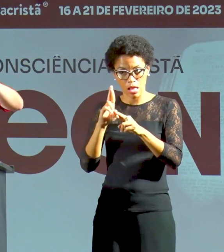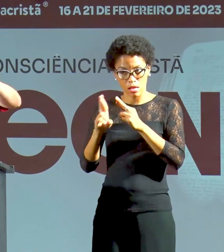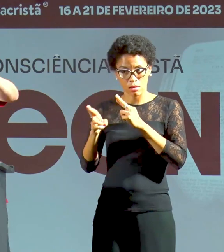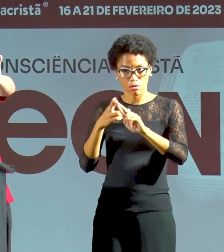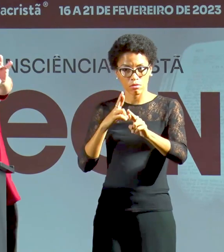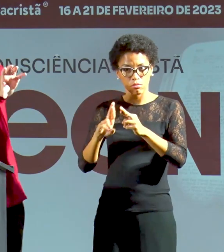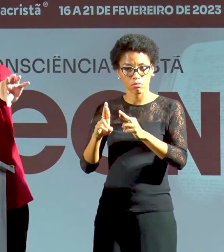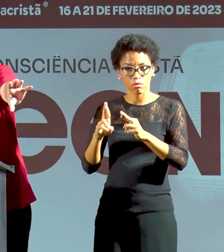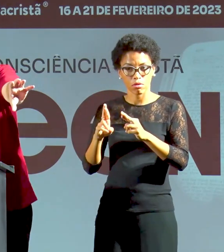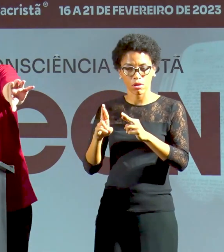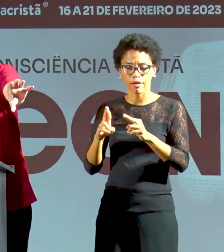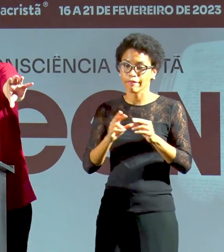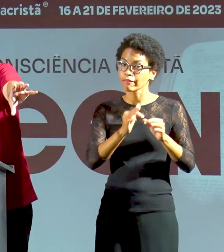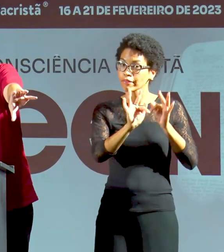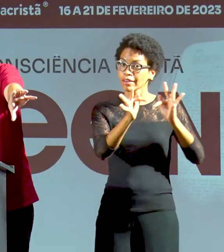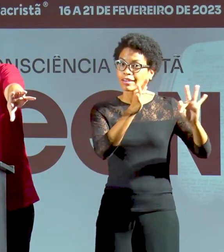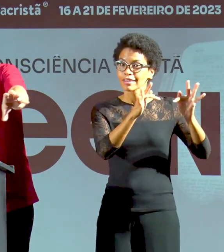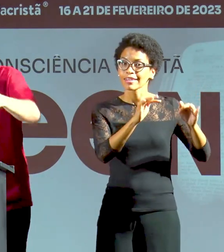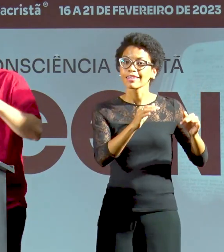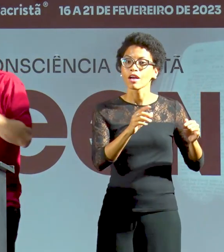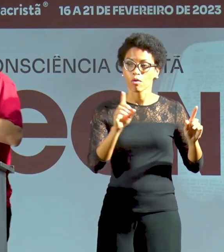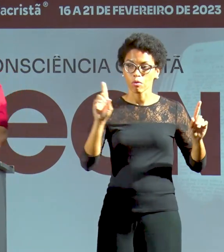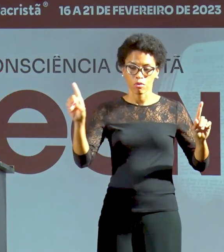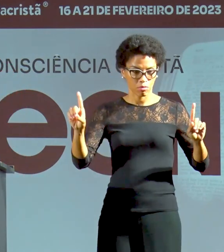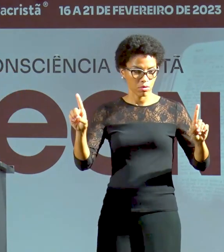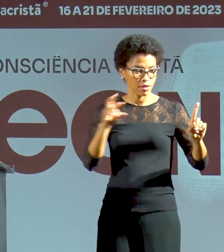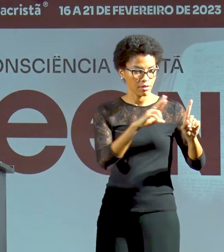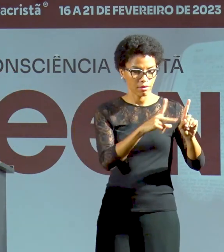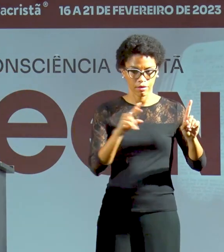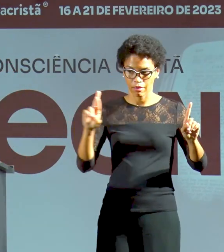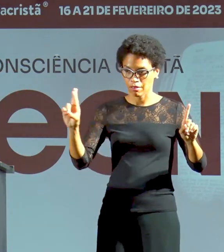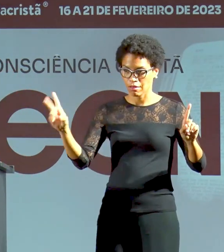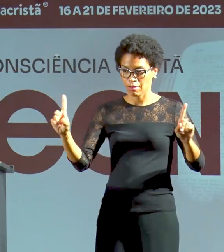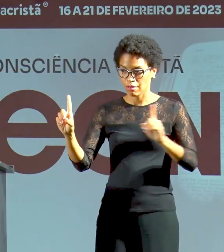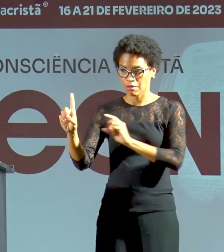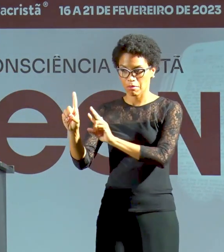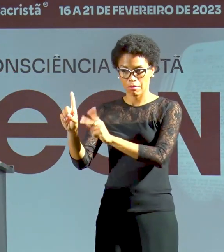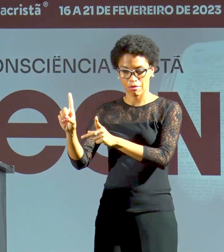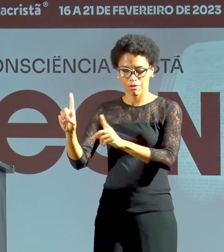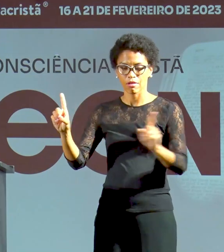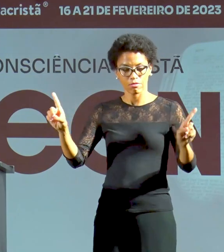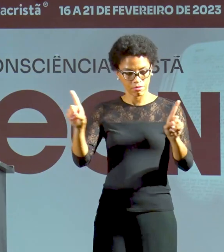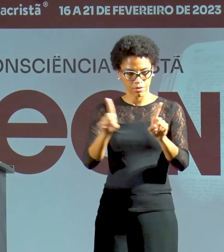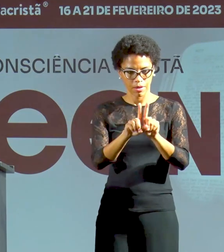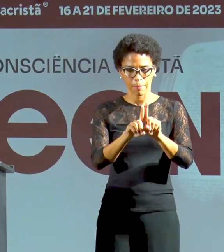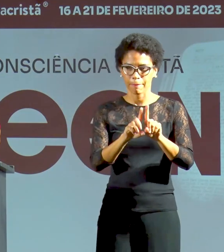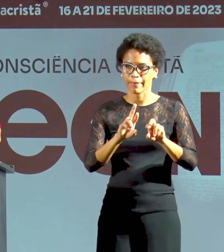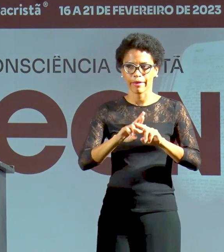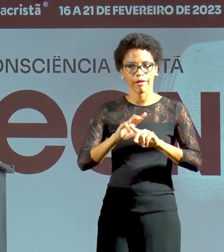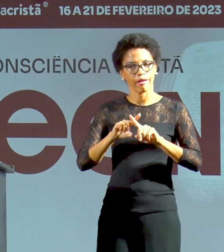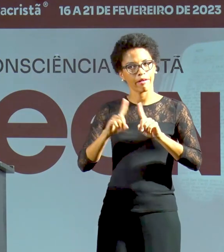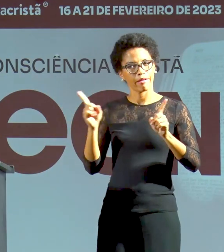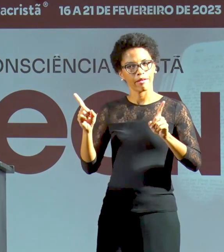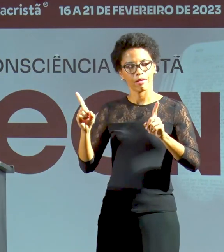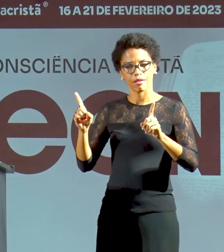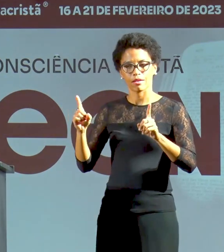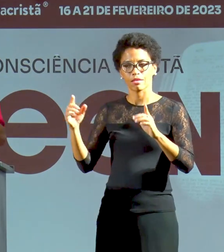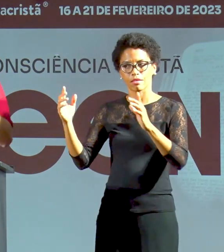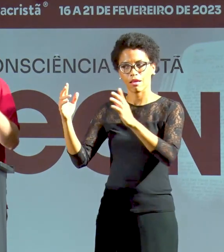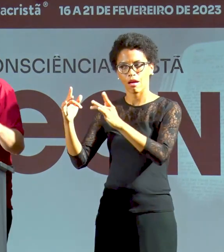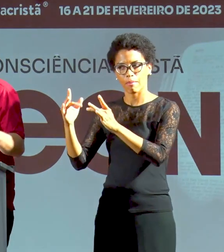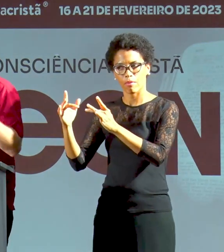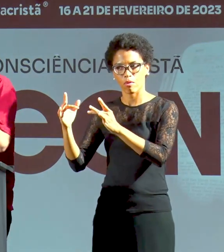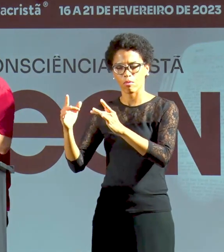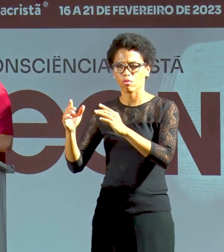lá na física funciona os opostos se atraem mas em relacionamento em namoro não é assim oposto não se